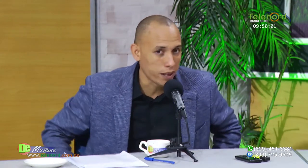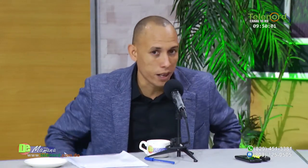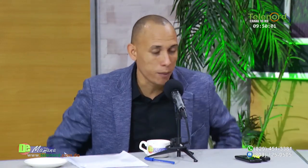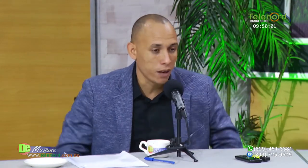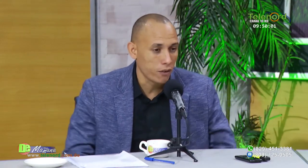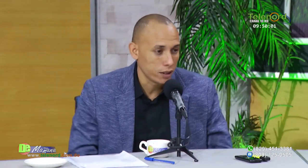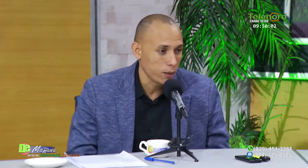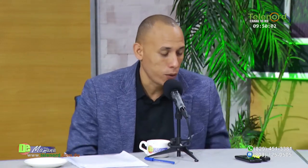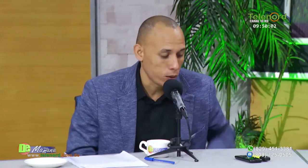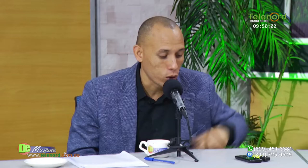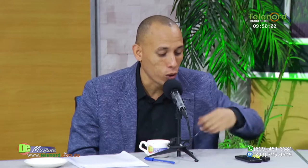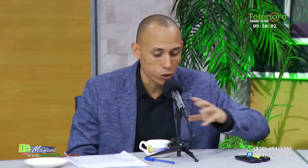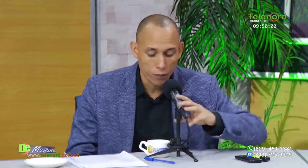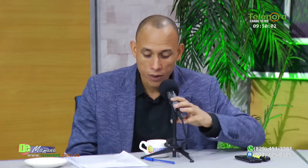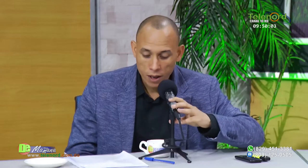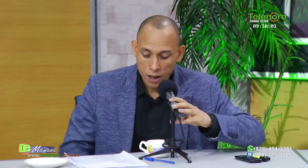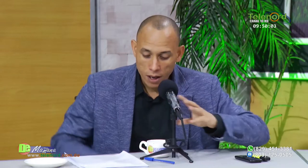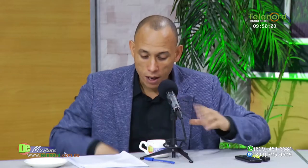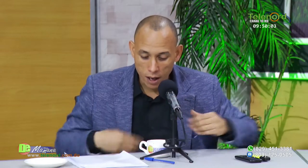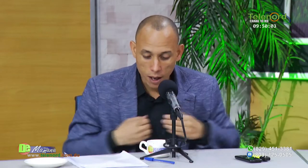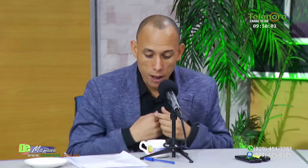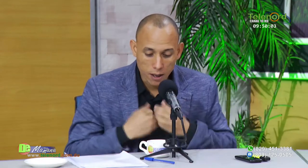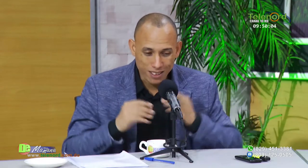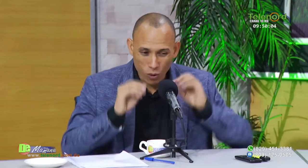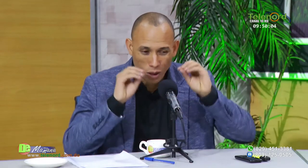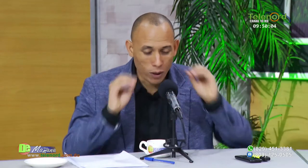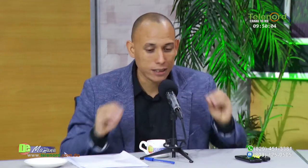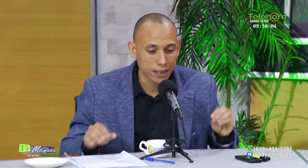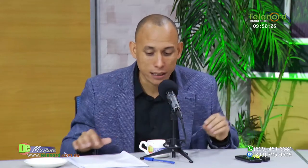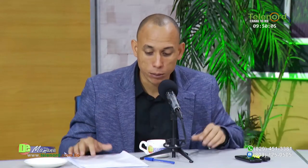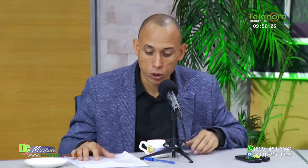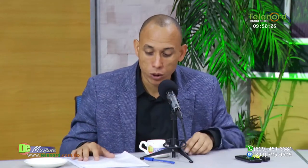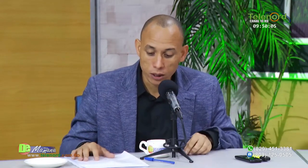PRM y la Fuerza del Pueblo, todos, con algunas excepciones.